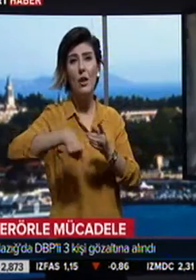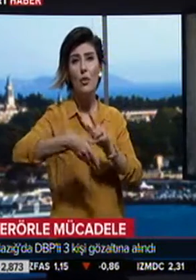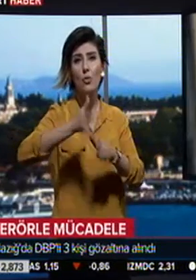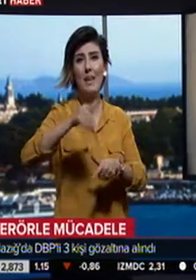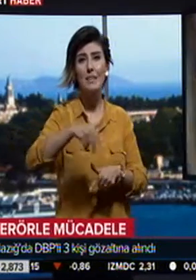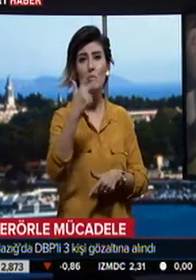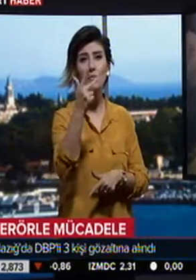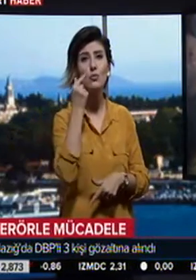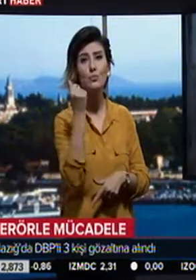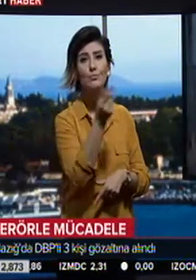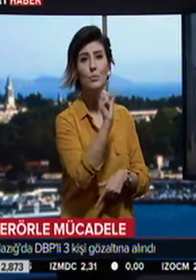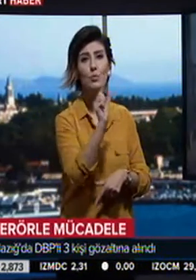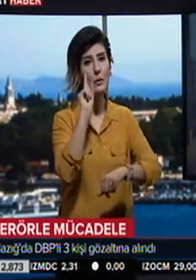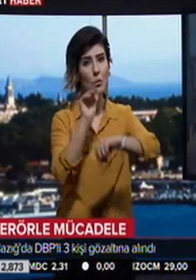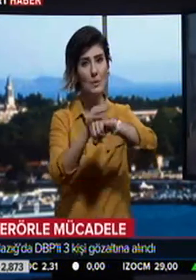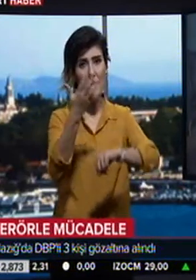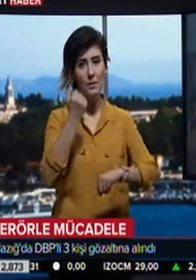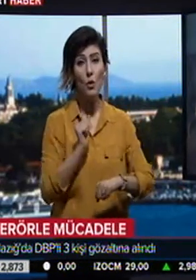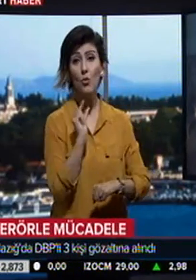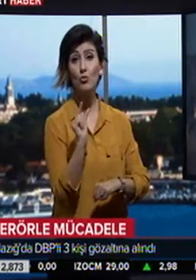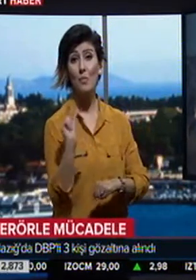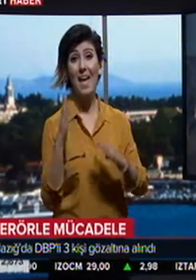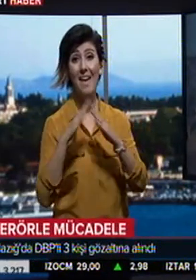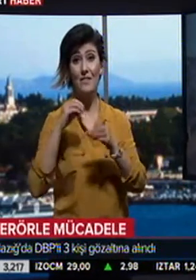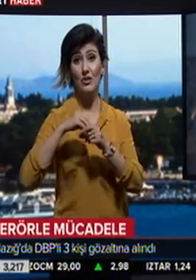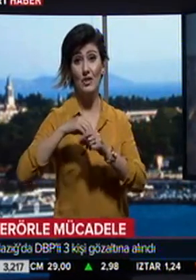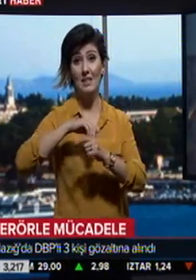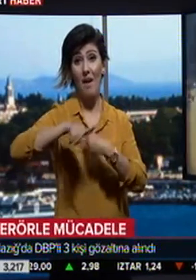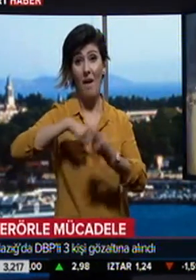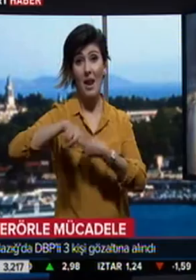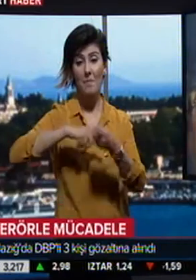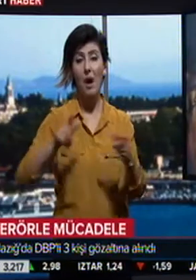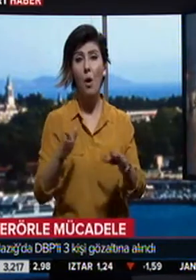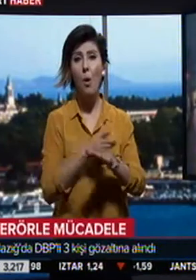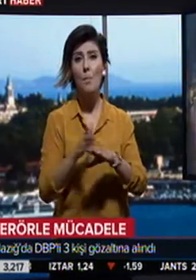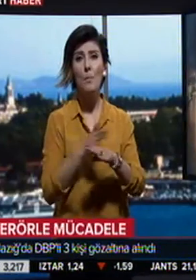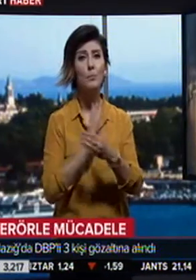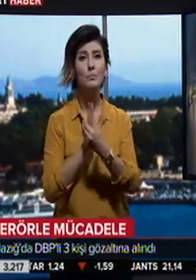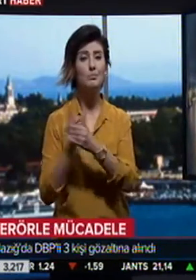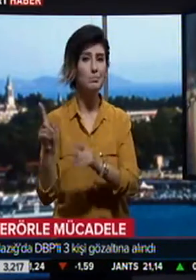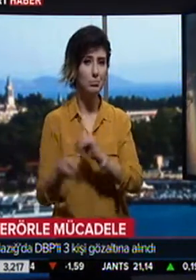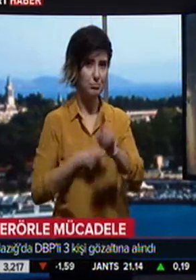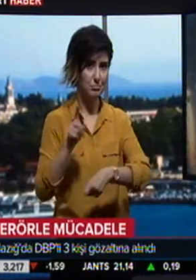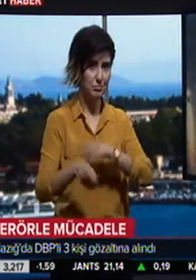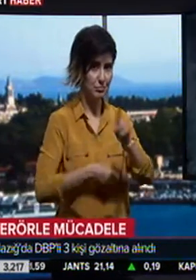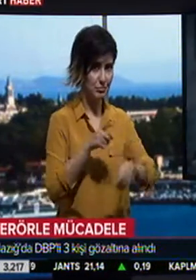yöneticisi 3 şüpheli gözaltına alındı. Şüphelilerin evlerinde yapılan aramada örgütsel dokümanlar ele